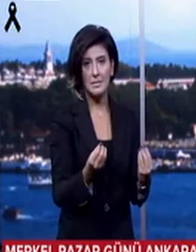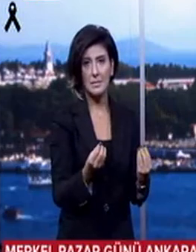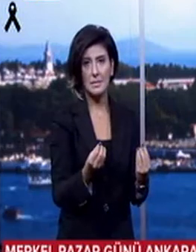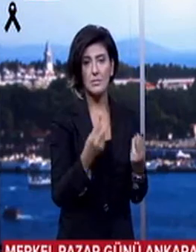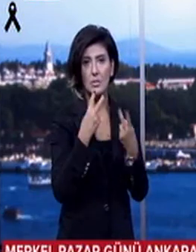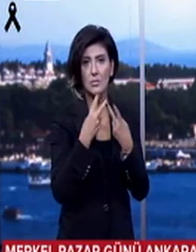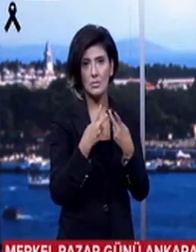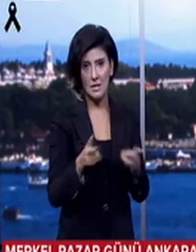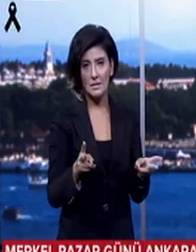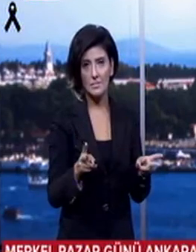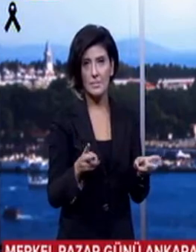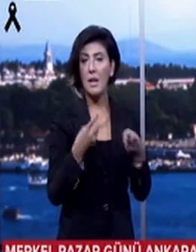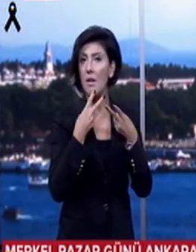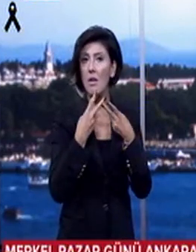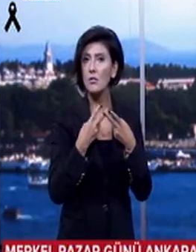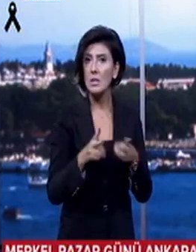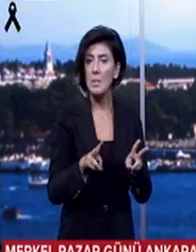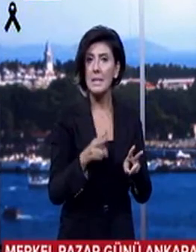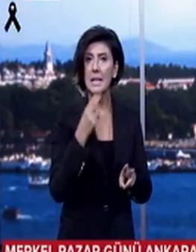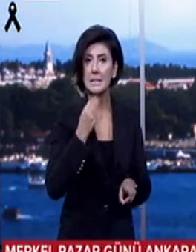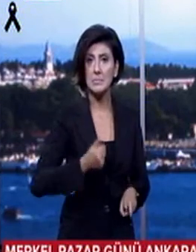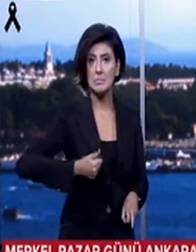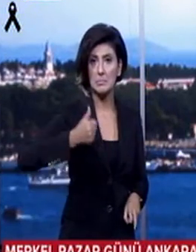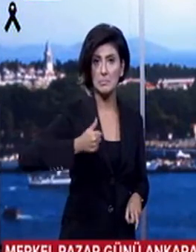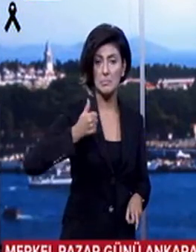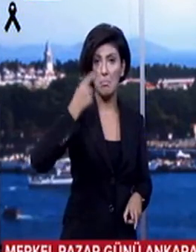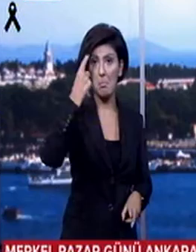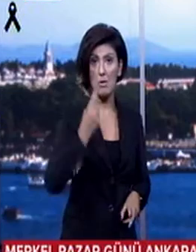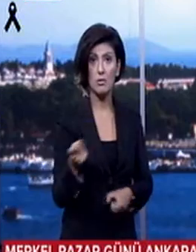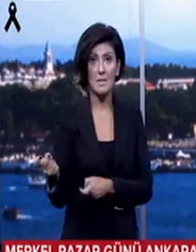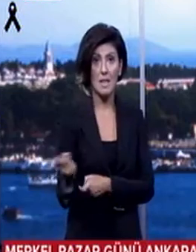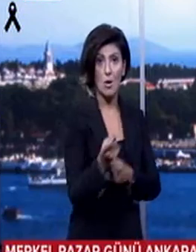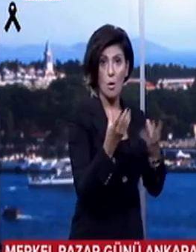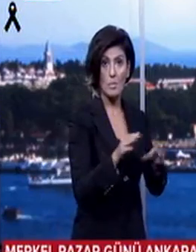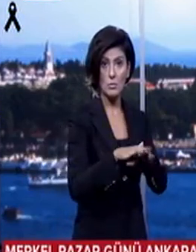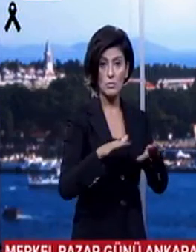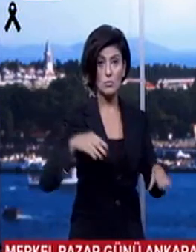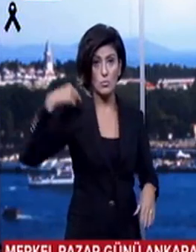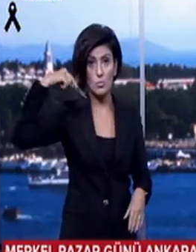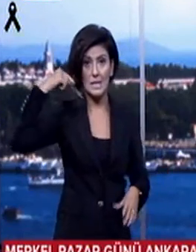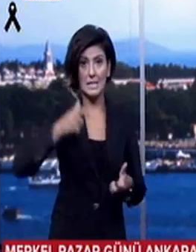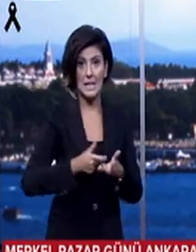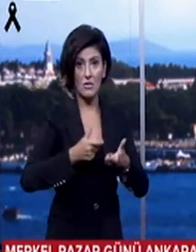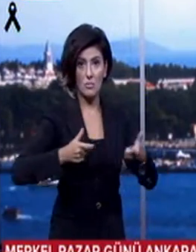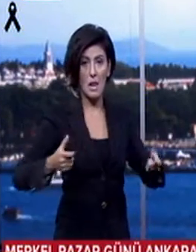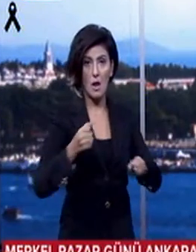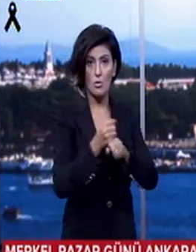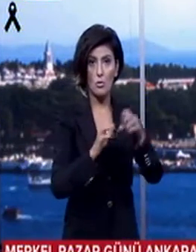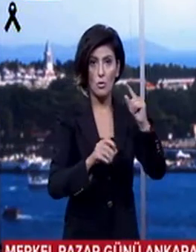bir araya geleceği açıklandı. Açıklamada Merkel'in başta terör olmak üzere Suriye'deki gelişmeler ve